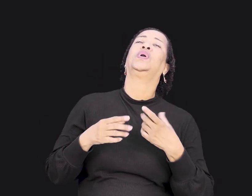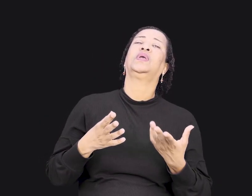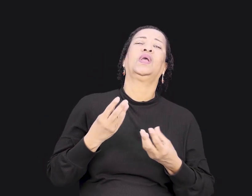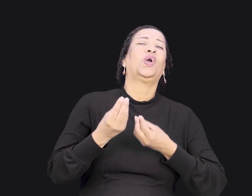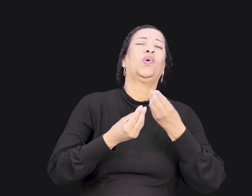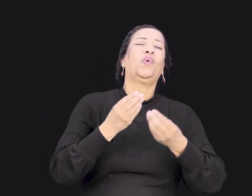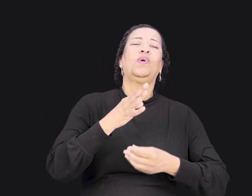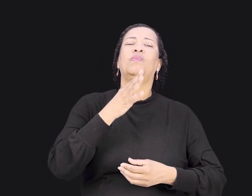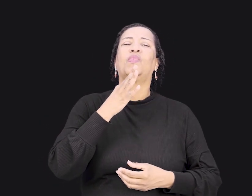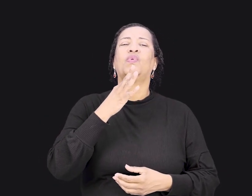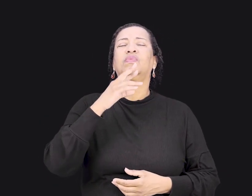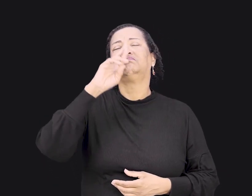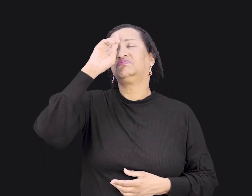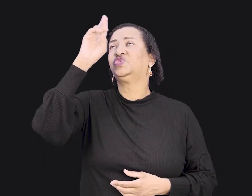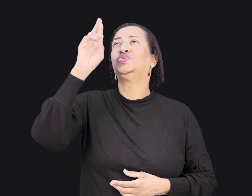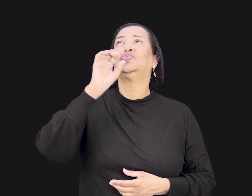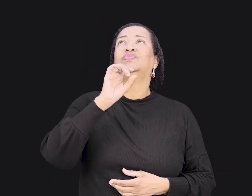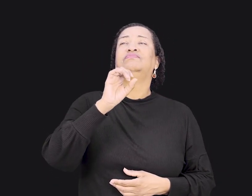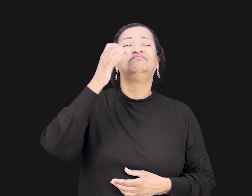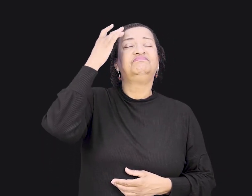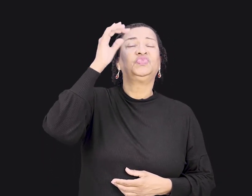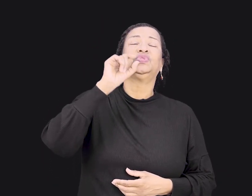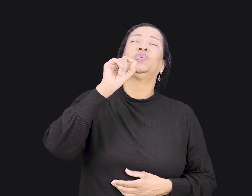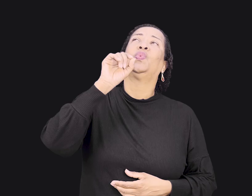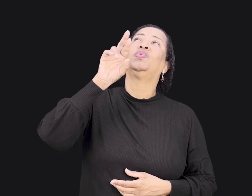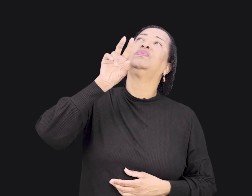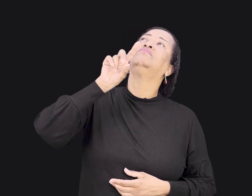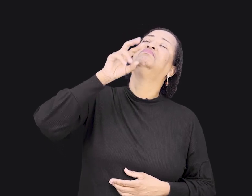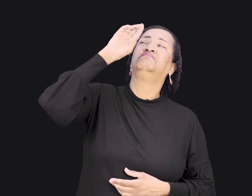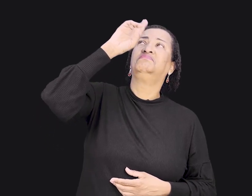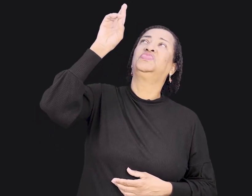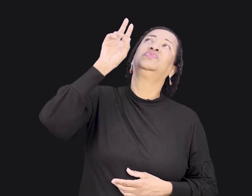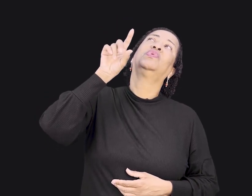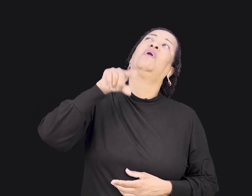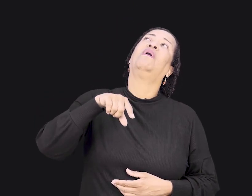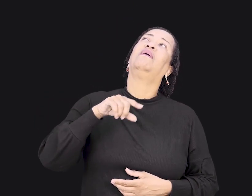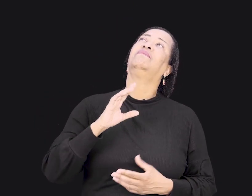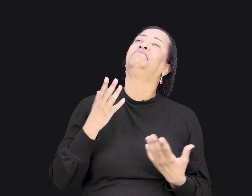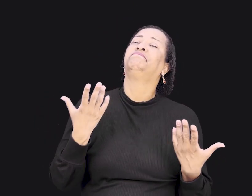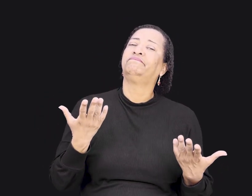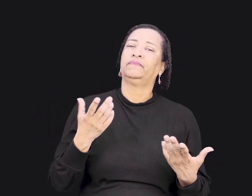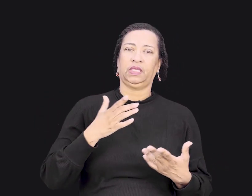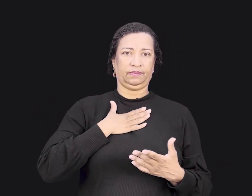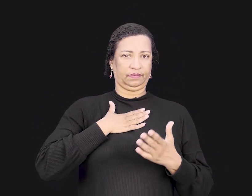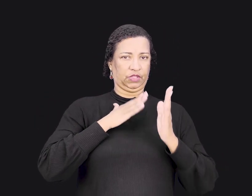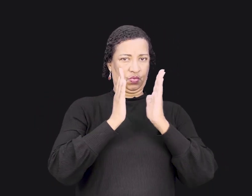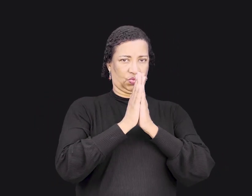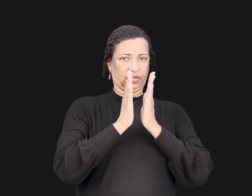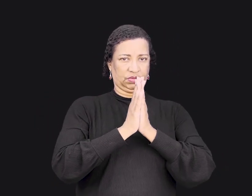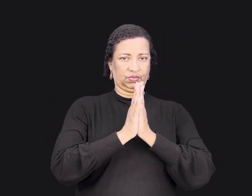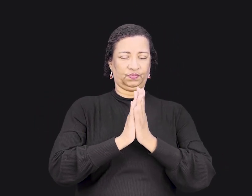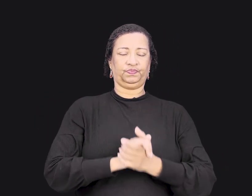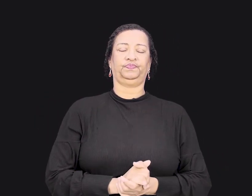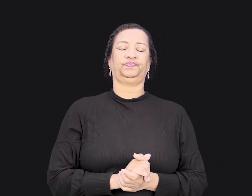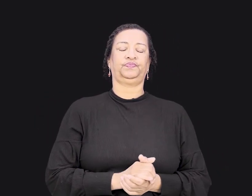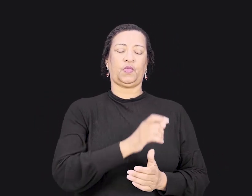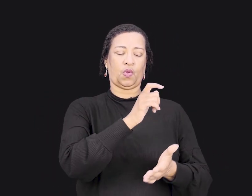eu posso conhecer o Senhor se não sei o que o Senhor é? Essa foi minha oração. O capítulo 1 de 1